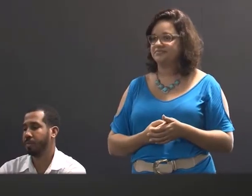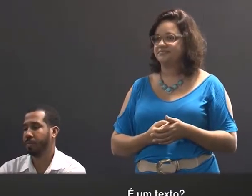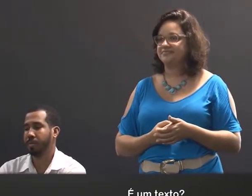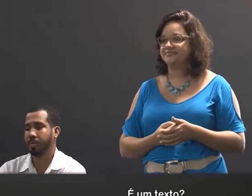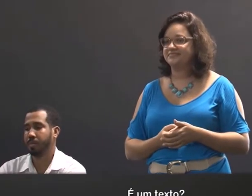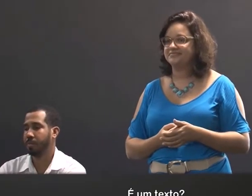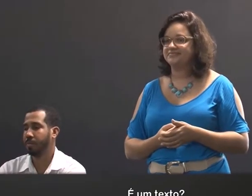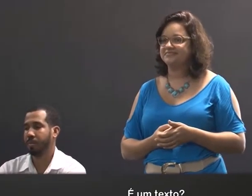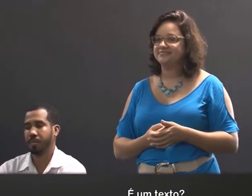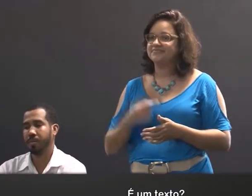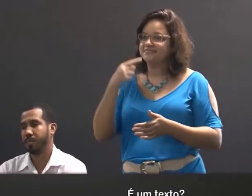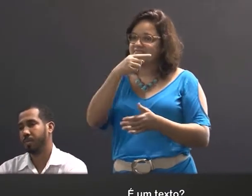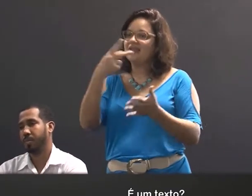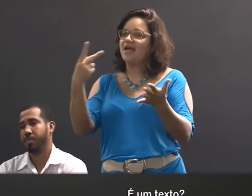É um texto?